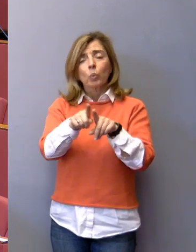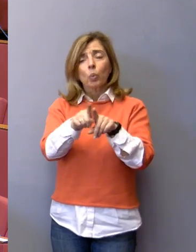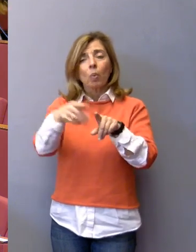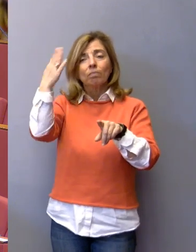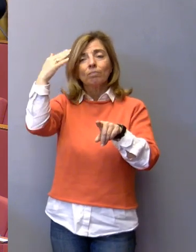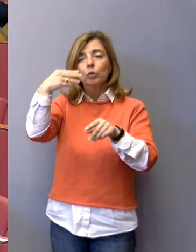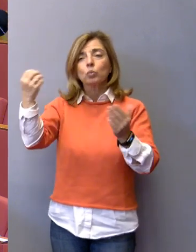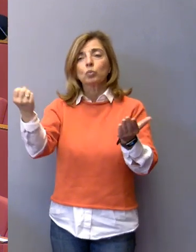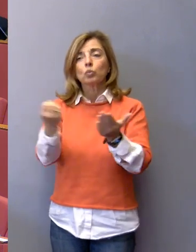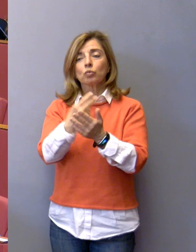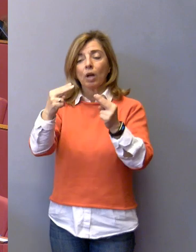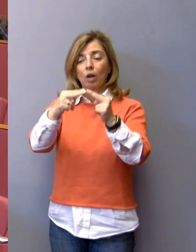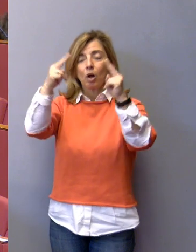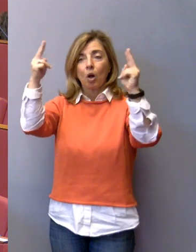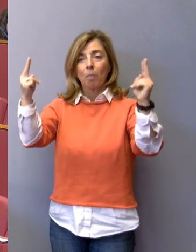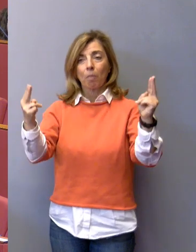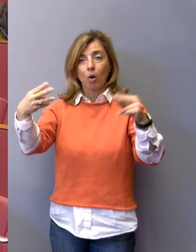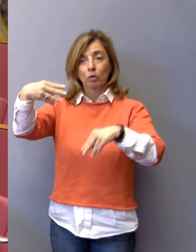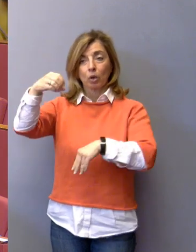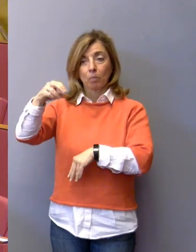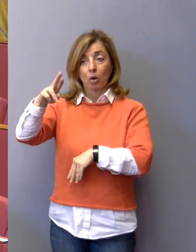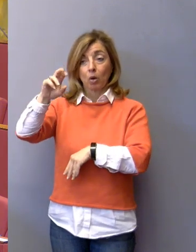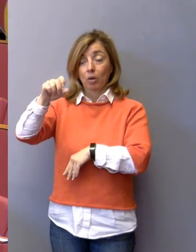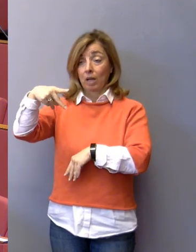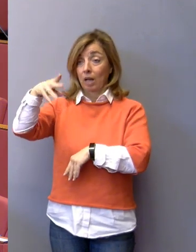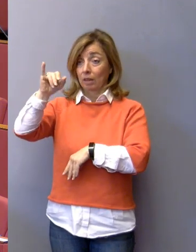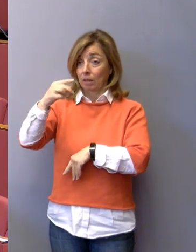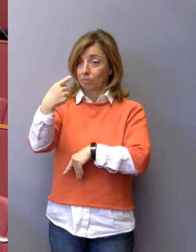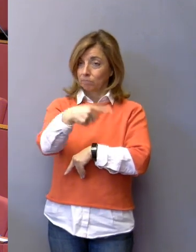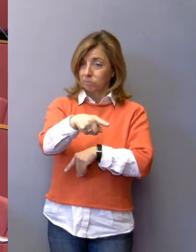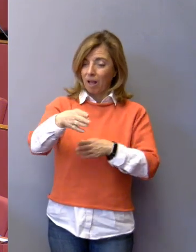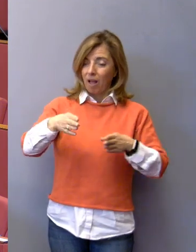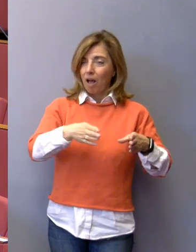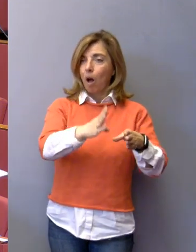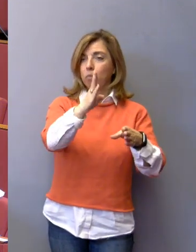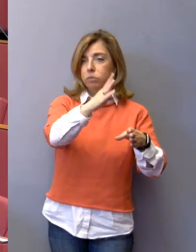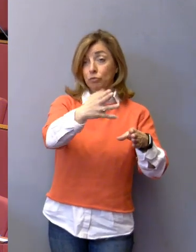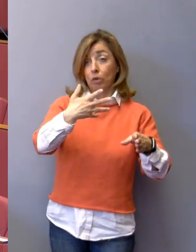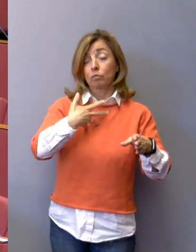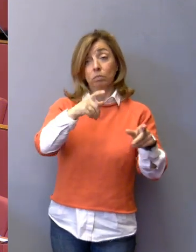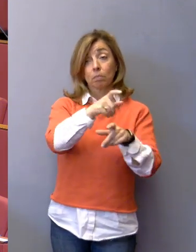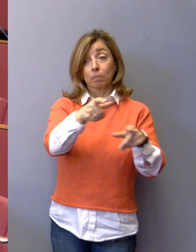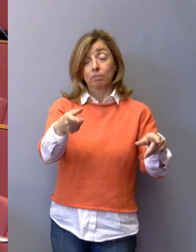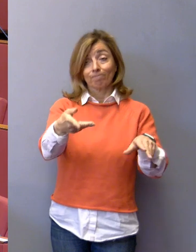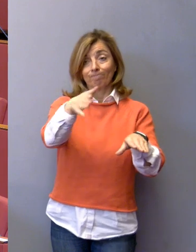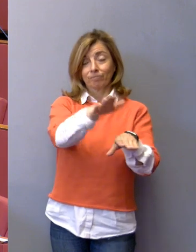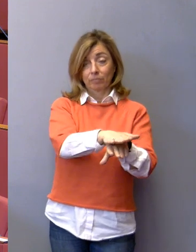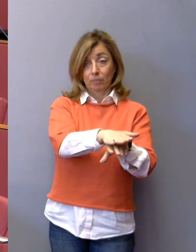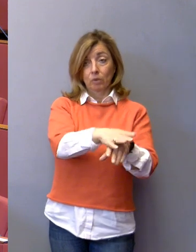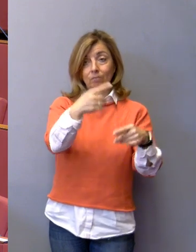sono state delle vittime nella nostra città Ecco allora che io credo che il modello Genova si è replicabile con regole